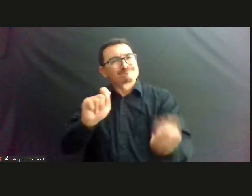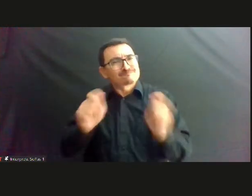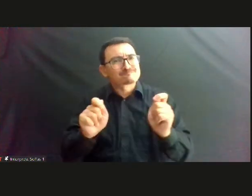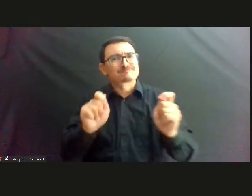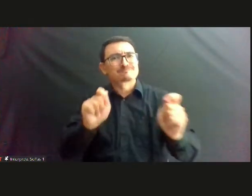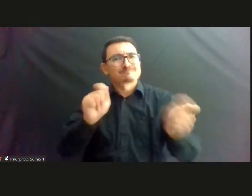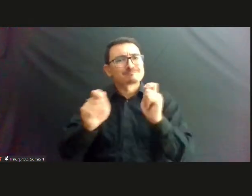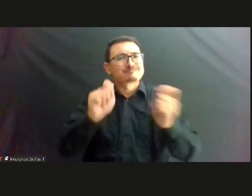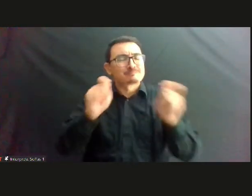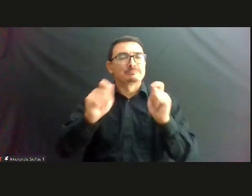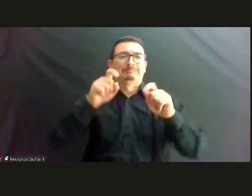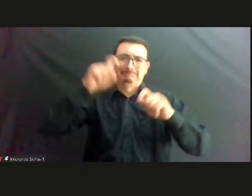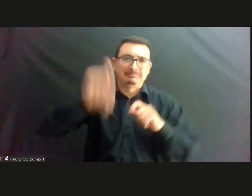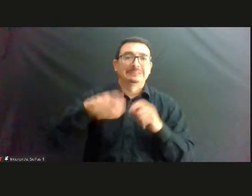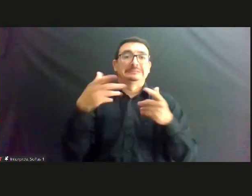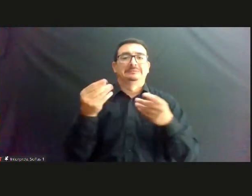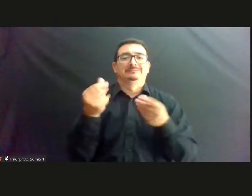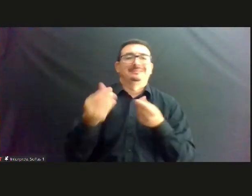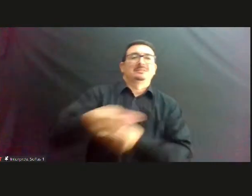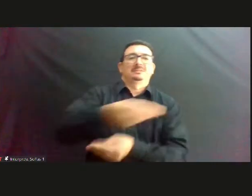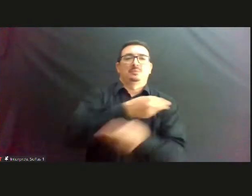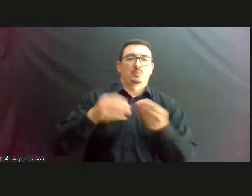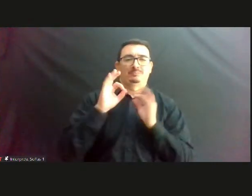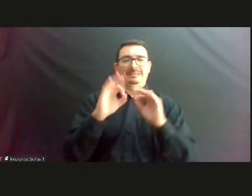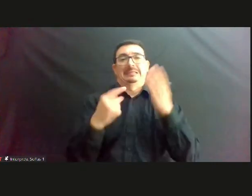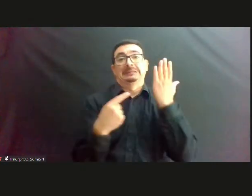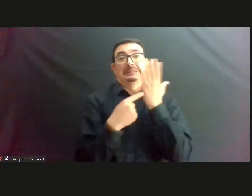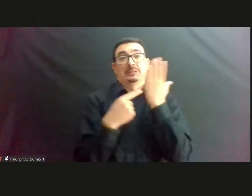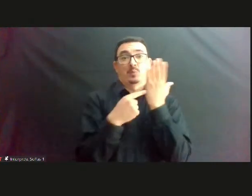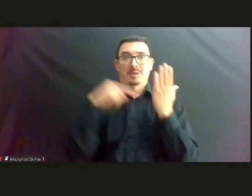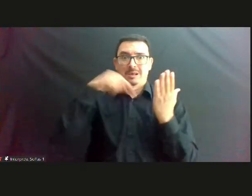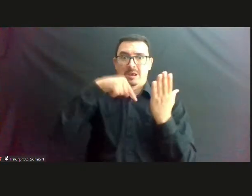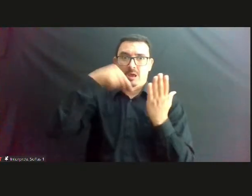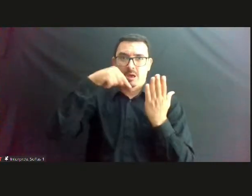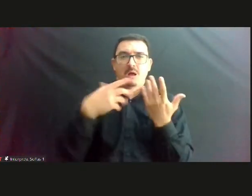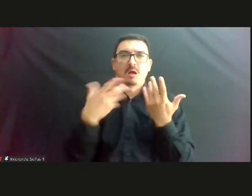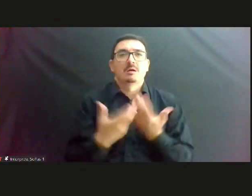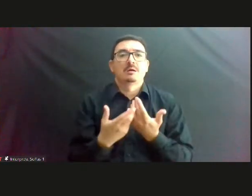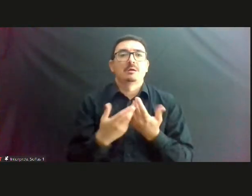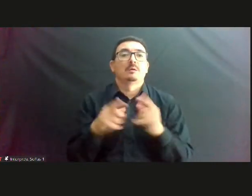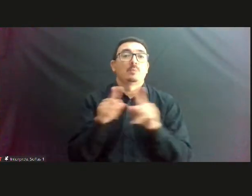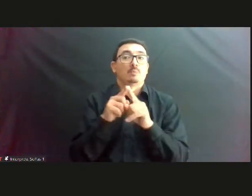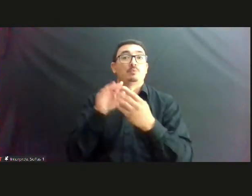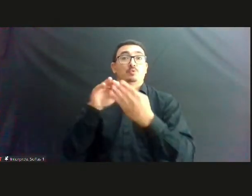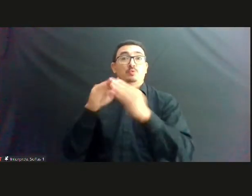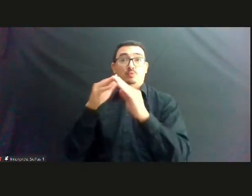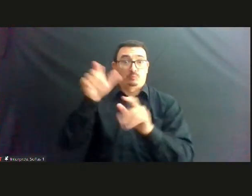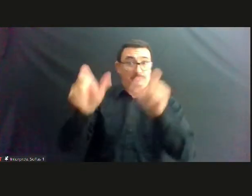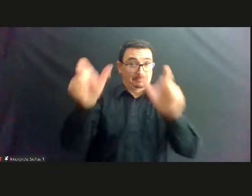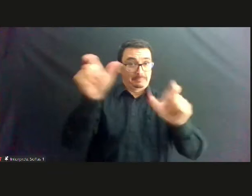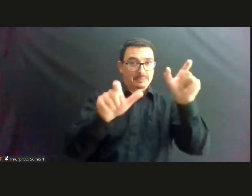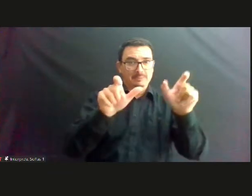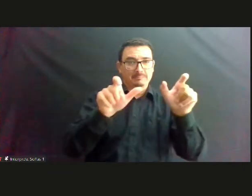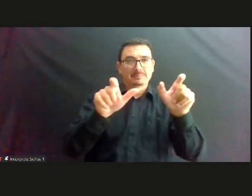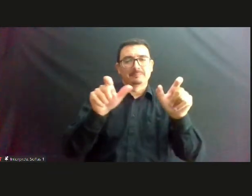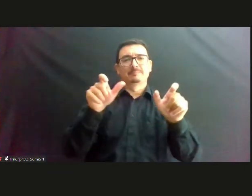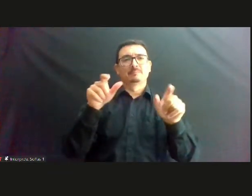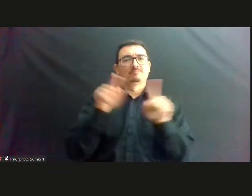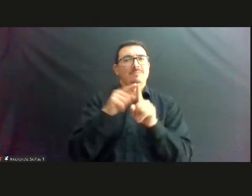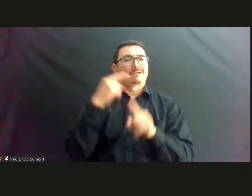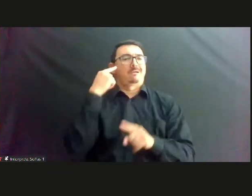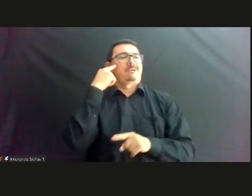las tecnologías digitales y servicios a amplios sectores de la población. Finalmente, para